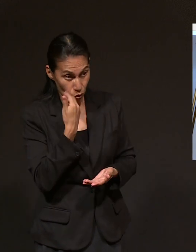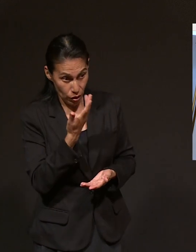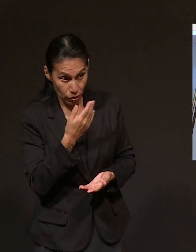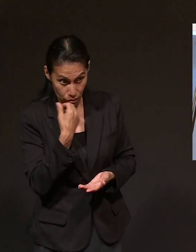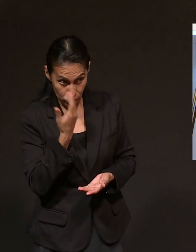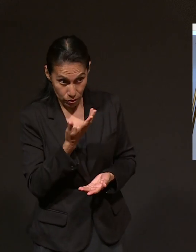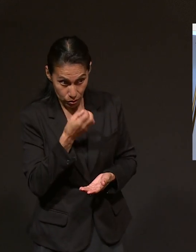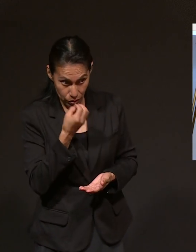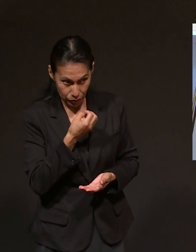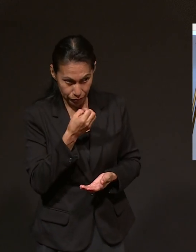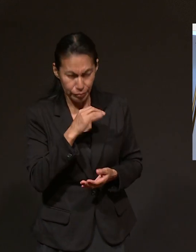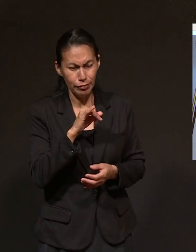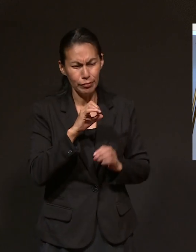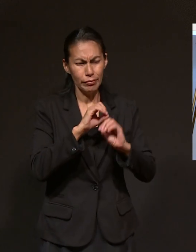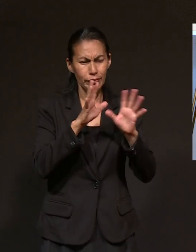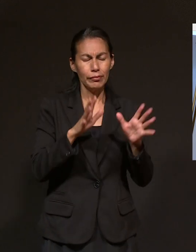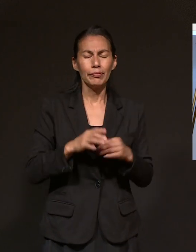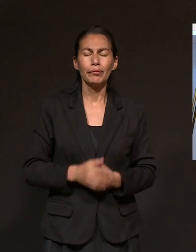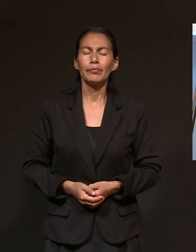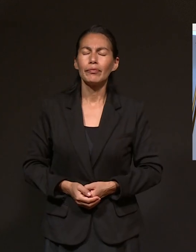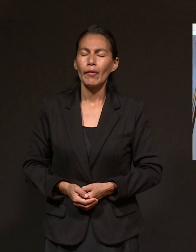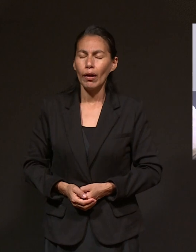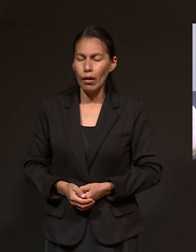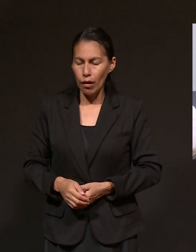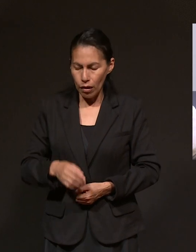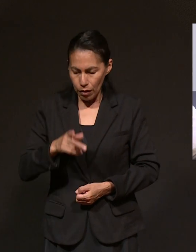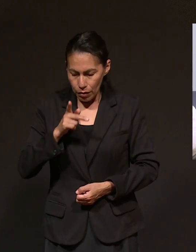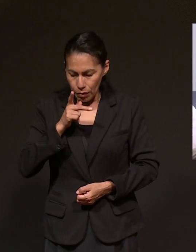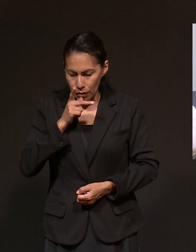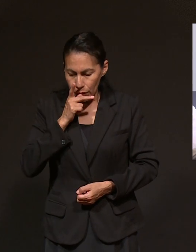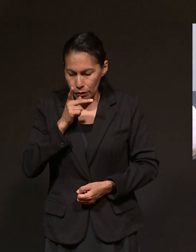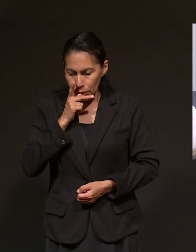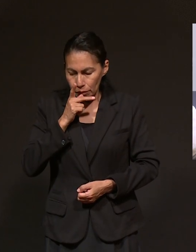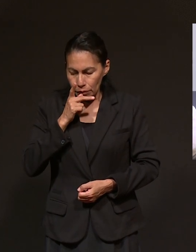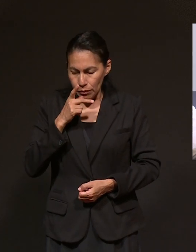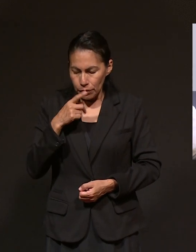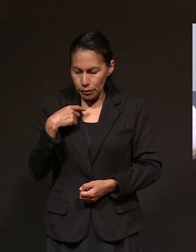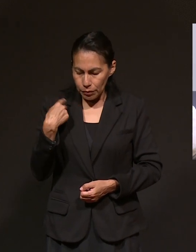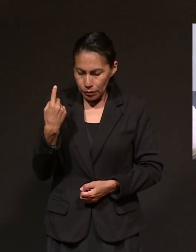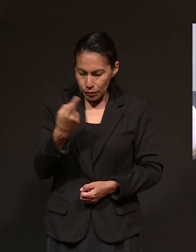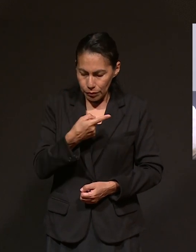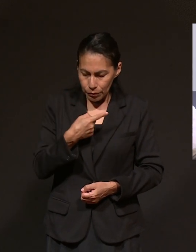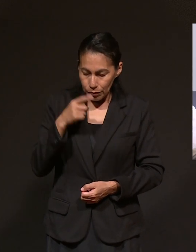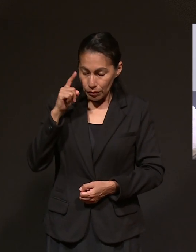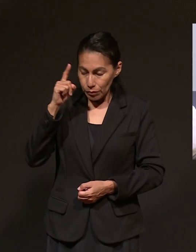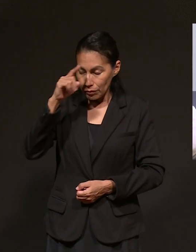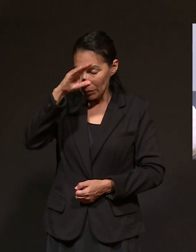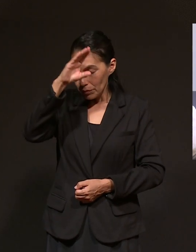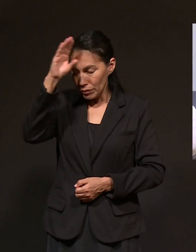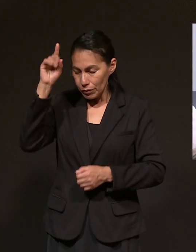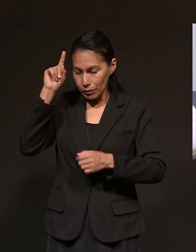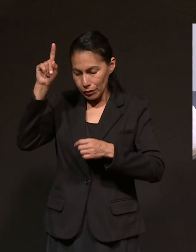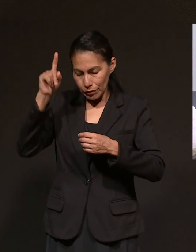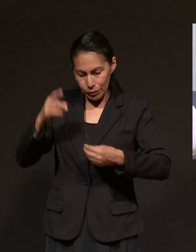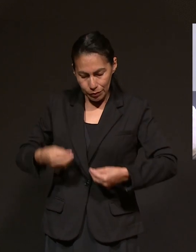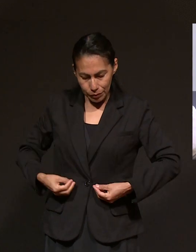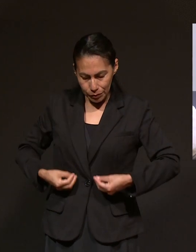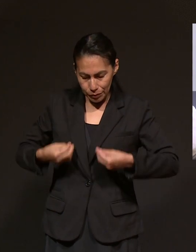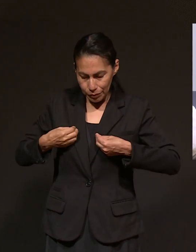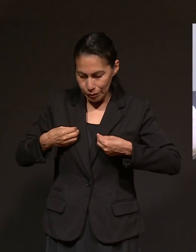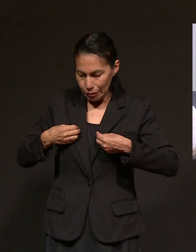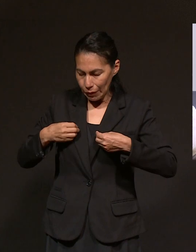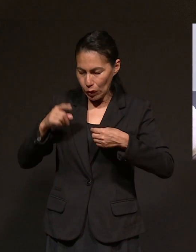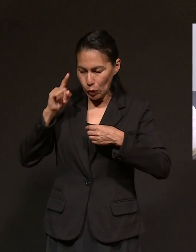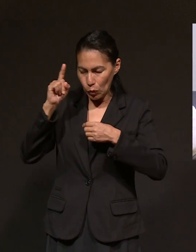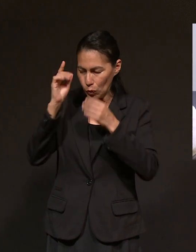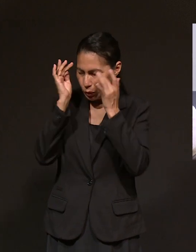orar ¿Quieres orar? Yo terminaré Con otra oración Claro que sí Padre nuestro Que estás en el cielo Santo y glorificado